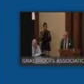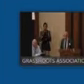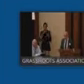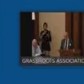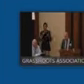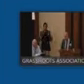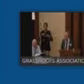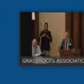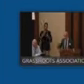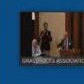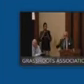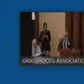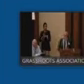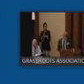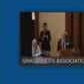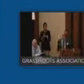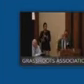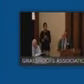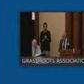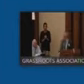conoscevano. Per esempio Ippocrate.org.